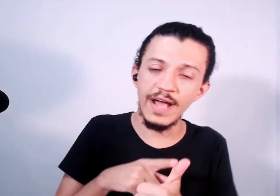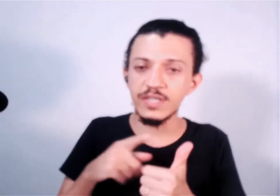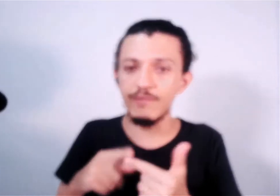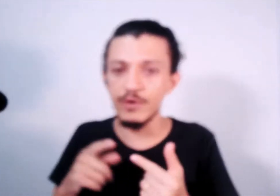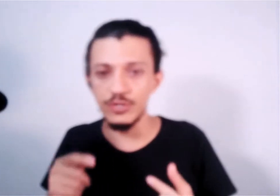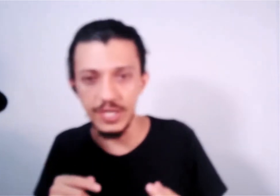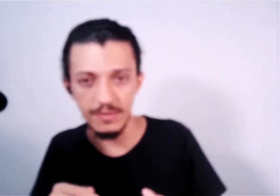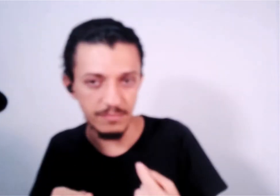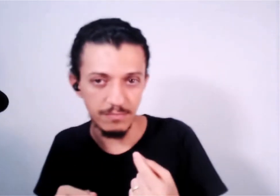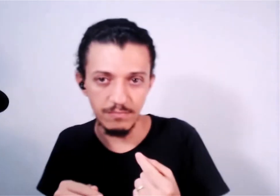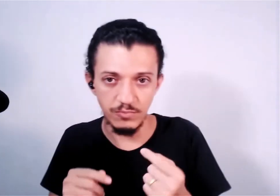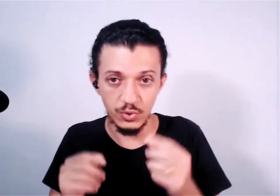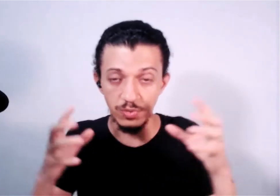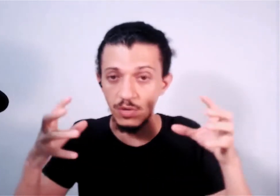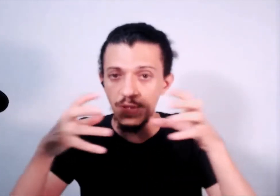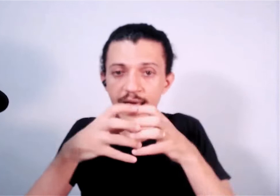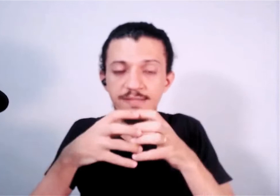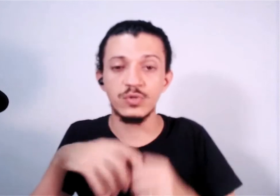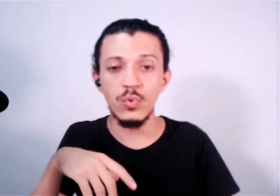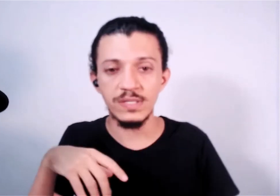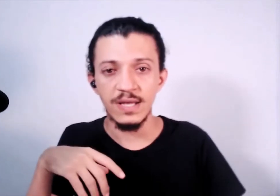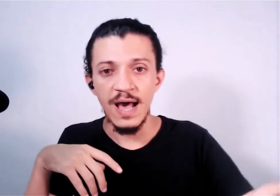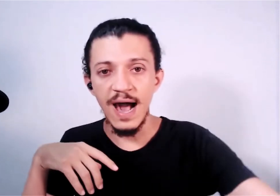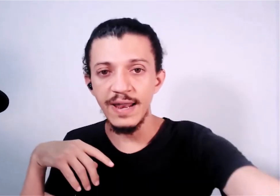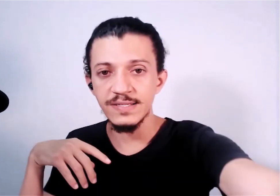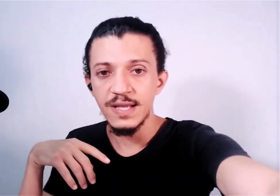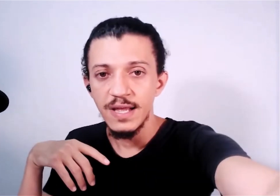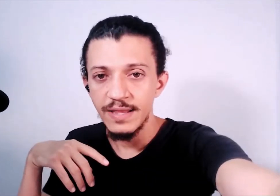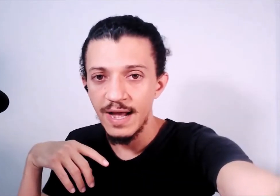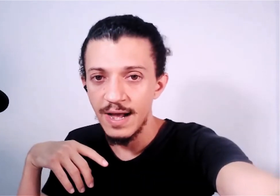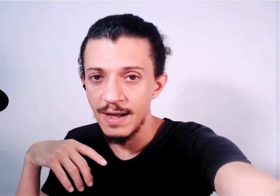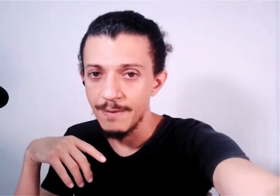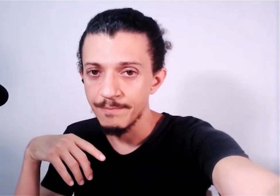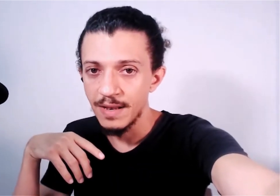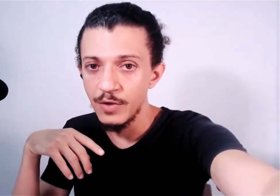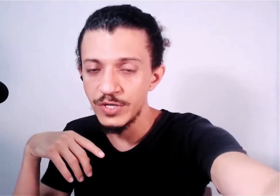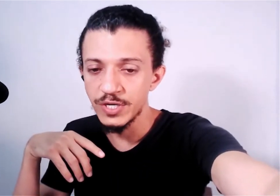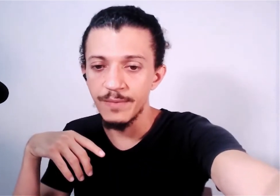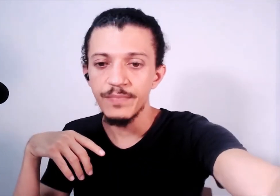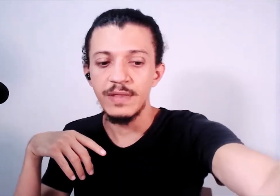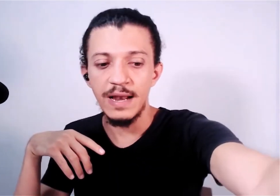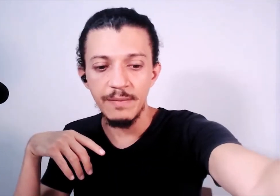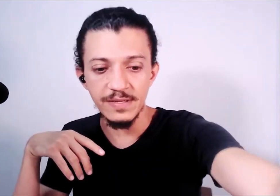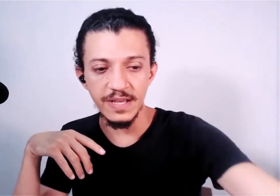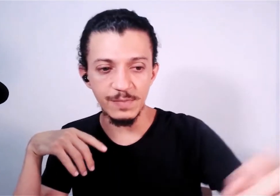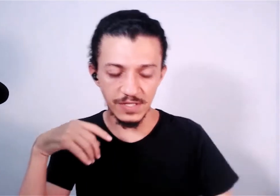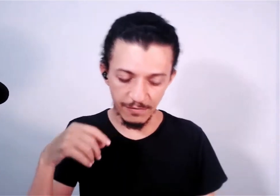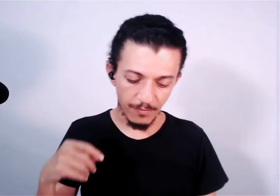fonética e fonologia, juntam essas 2 áreas da linguística na Libras em específico.